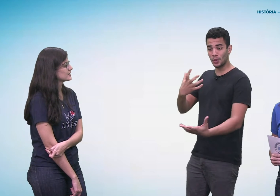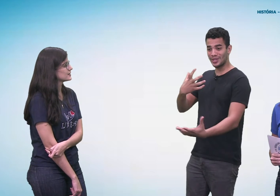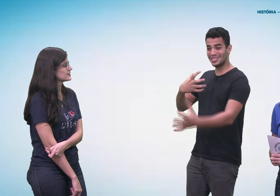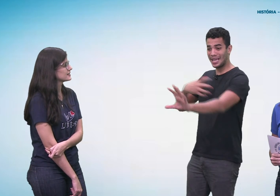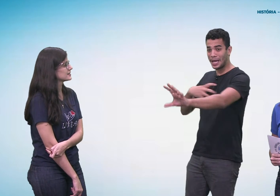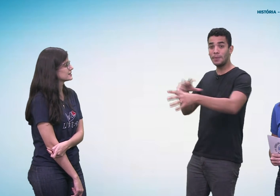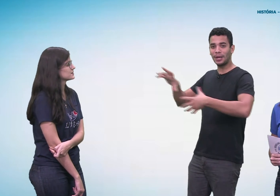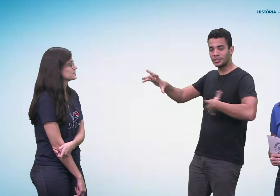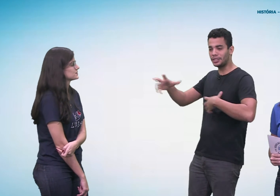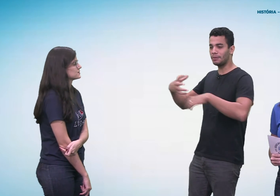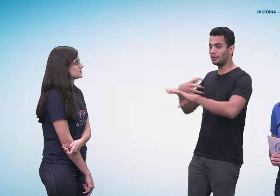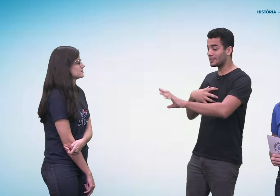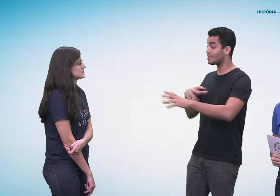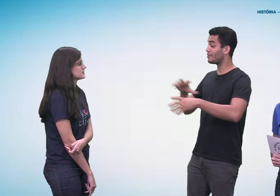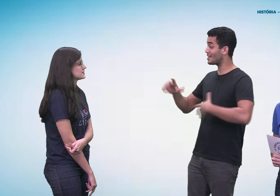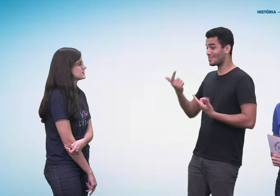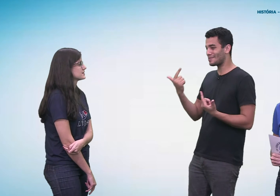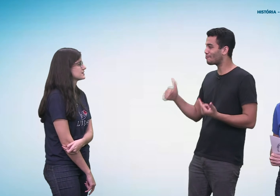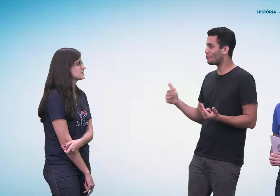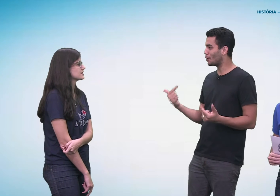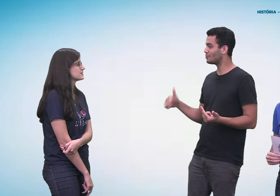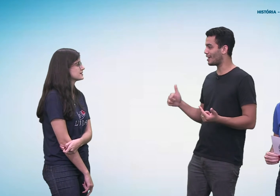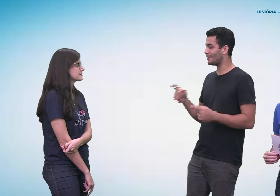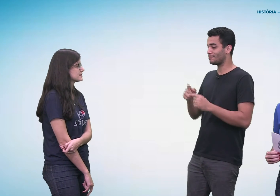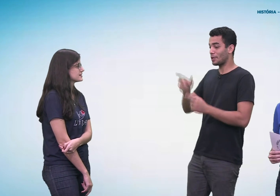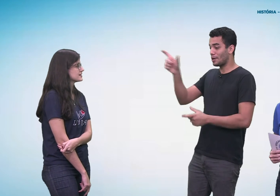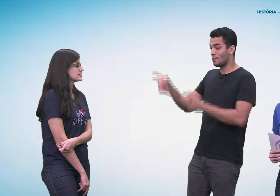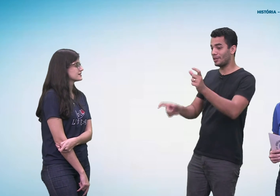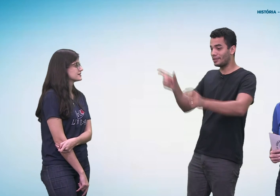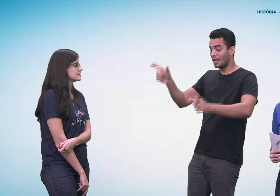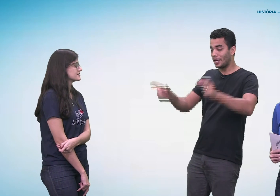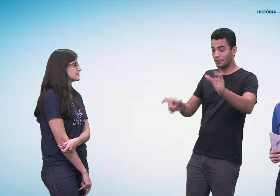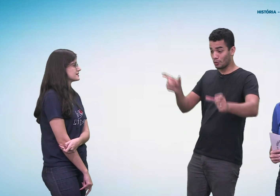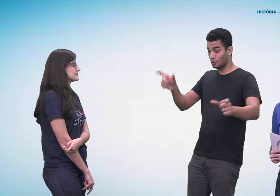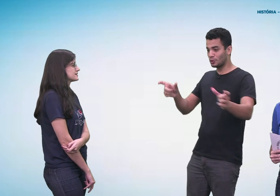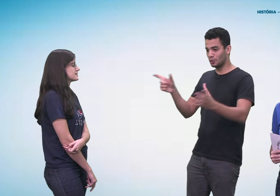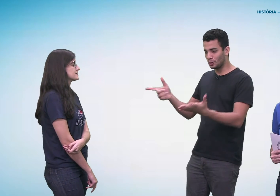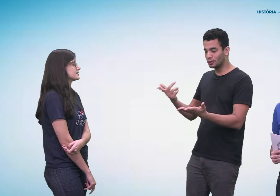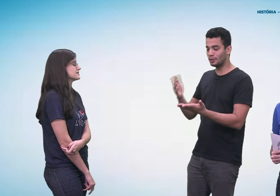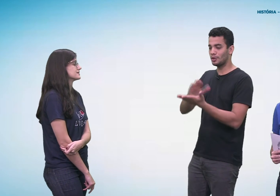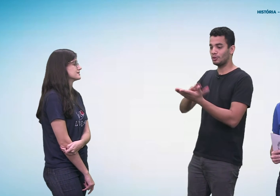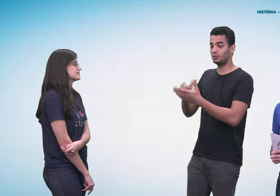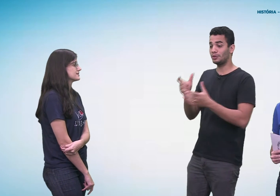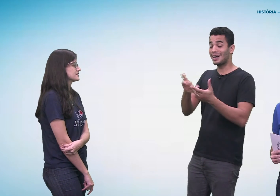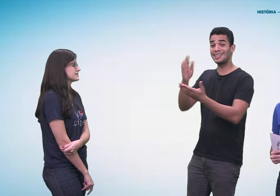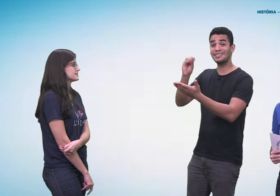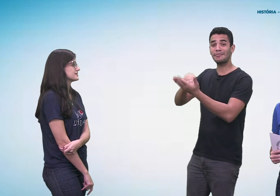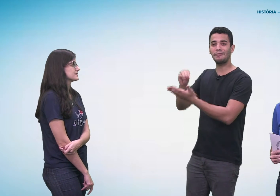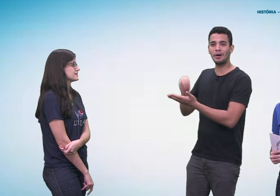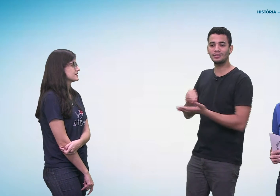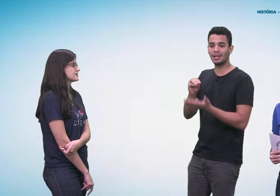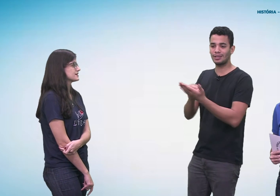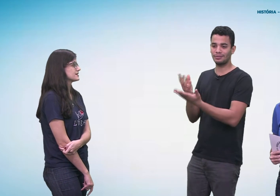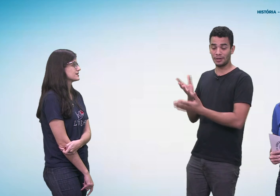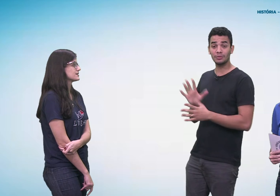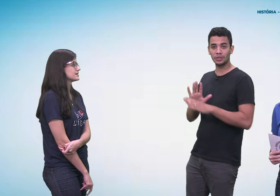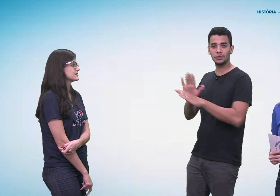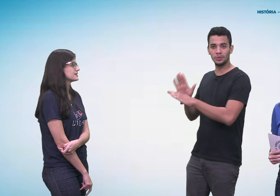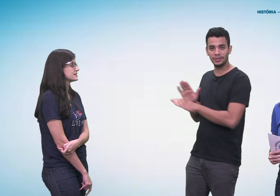pessoas, empatia muitas vezes não tem. Porque tem o surdo nos lugares, falta ajuda